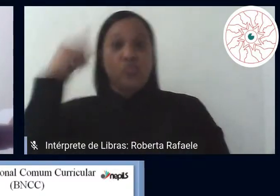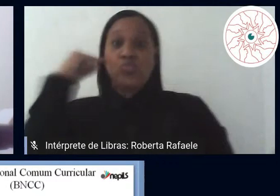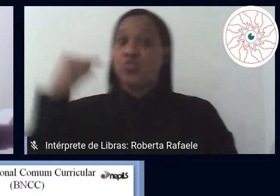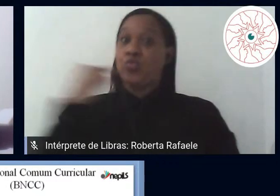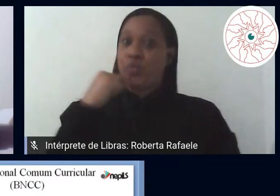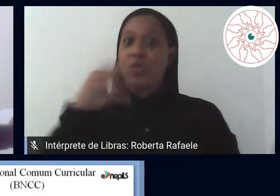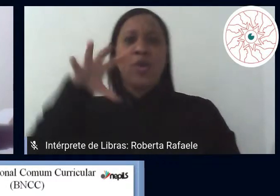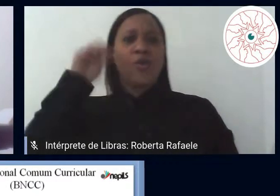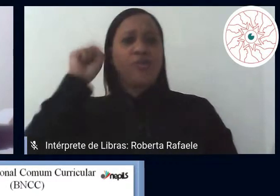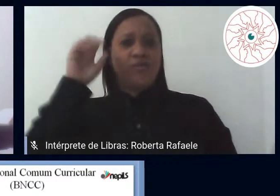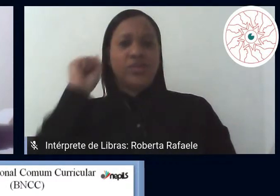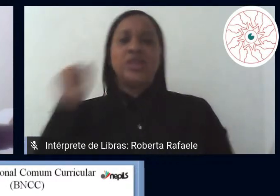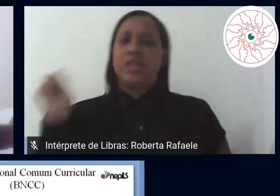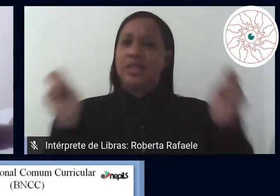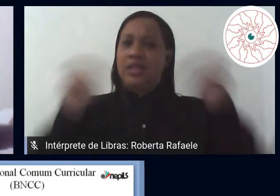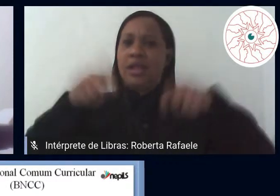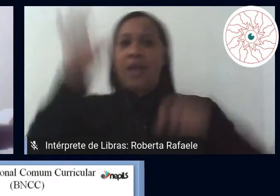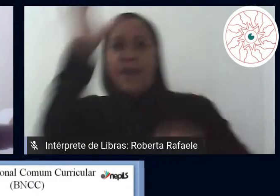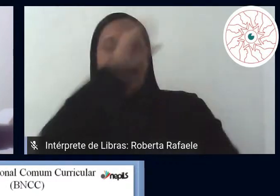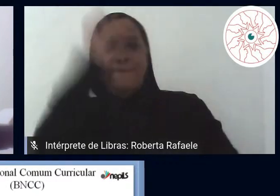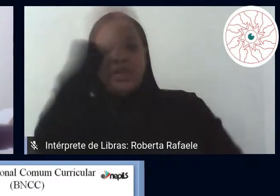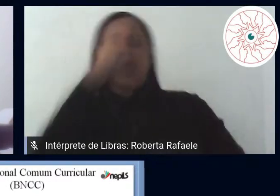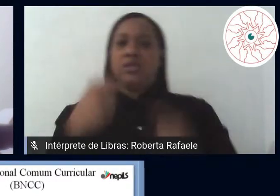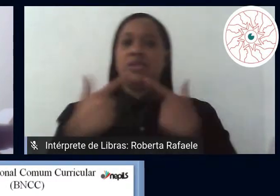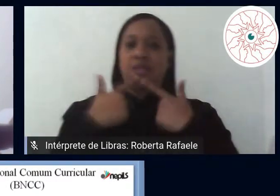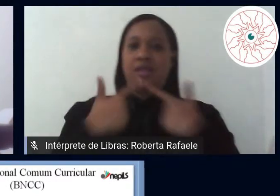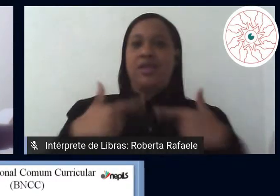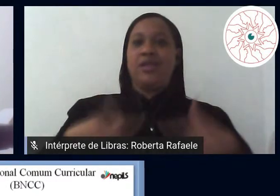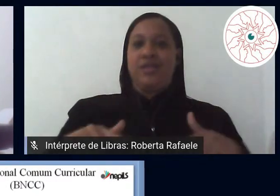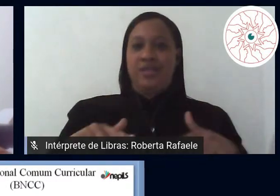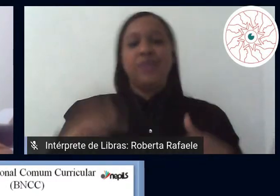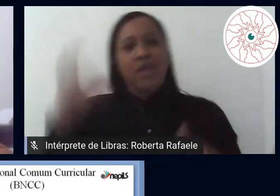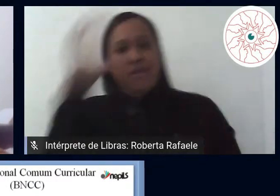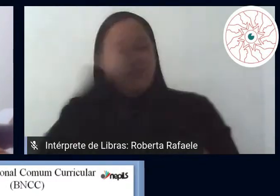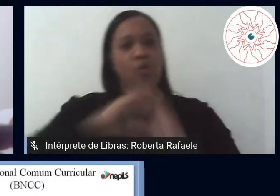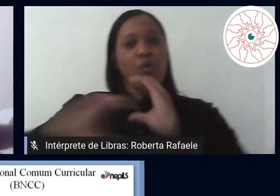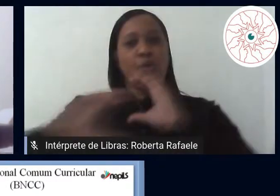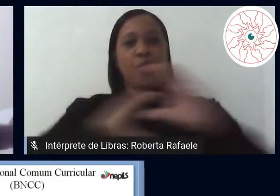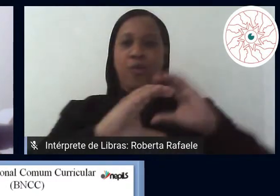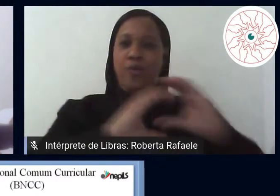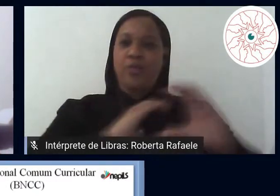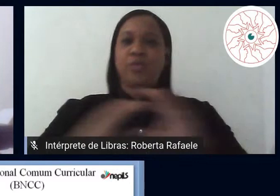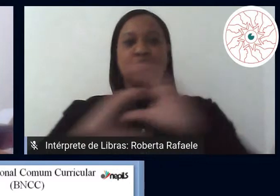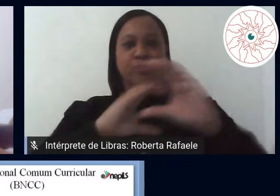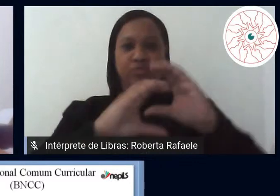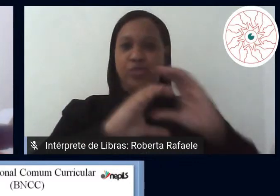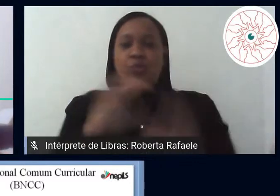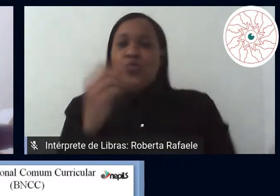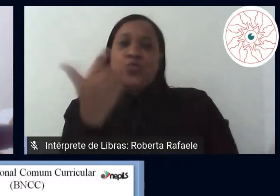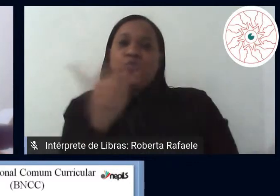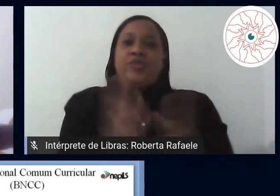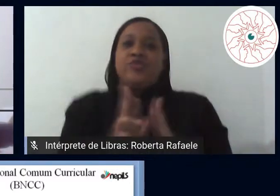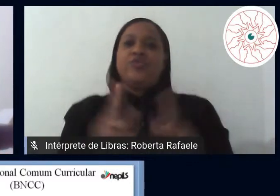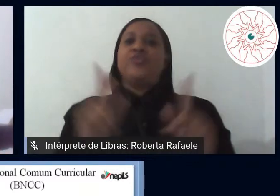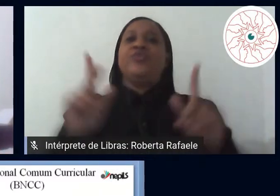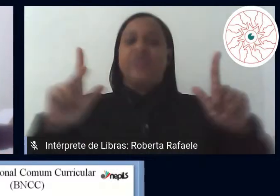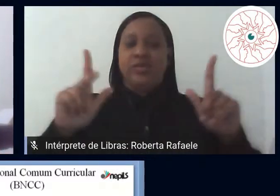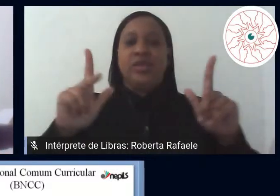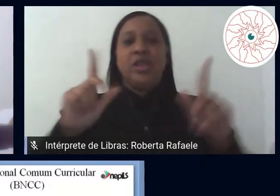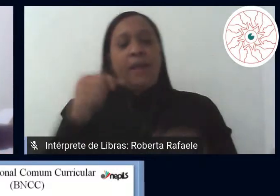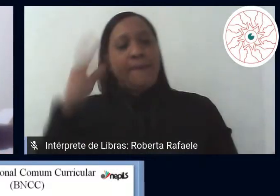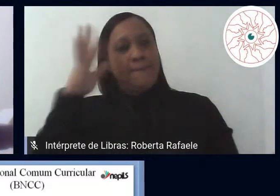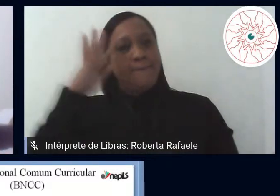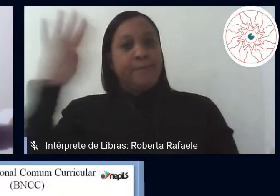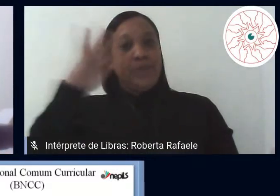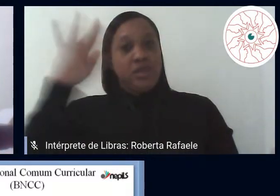ouvintes, devem aprender essa língua para a comunicação. Então não haveria diferença. Já que a gente tá pensando